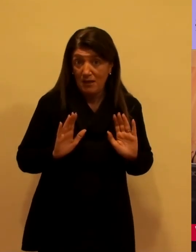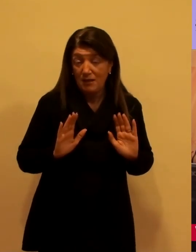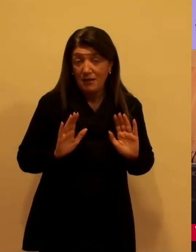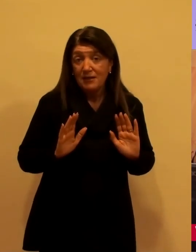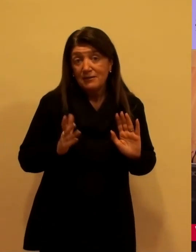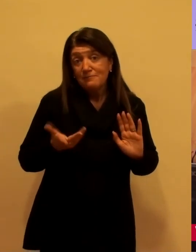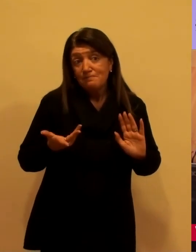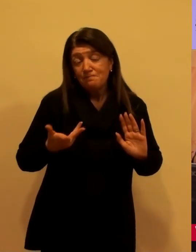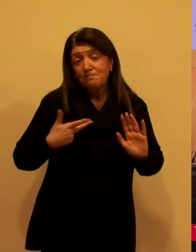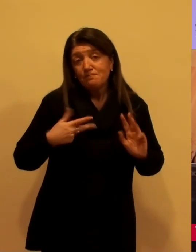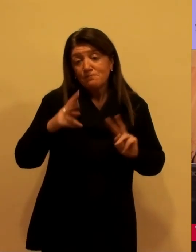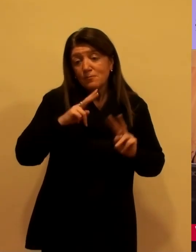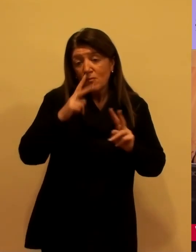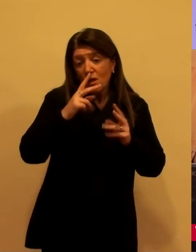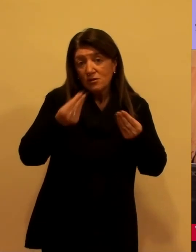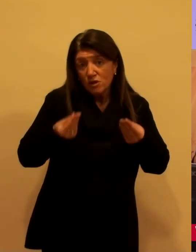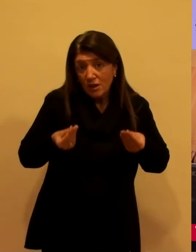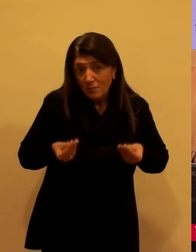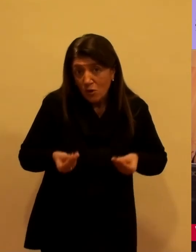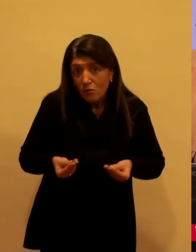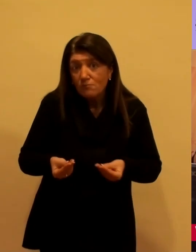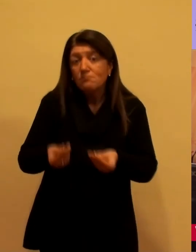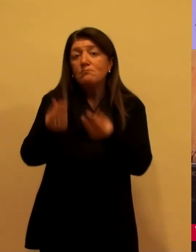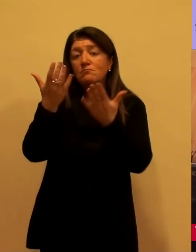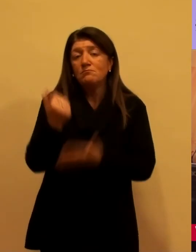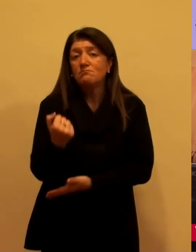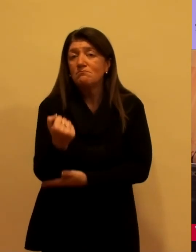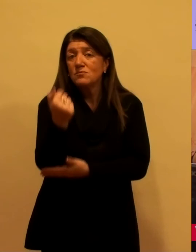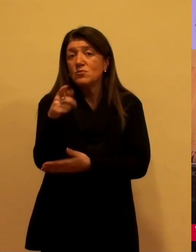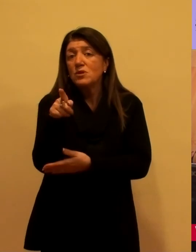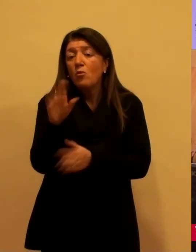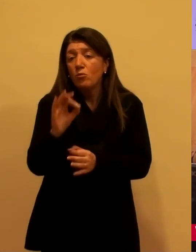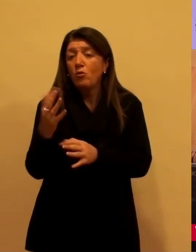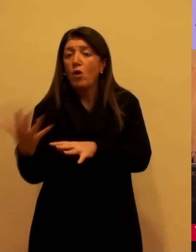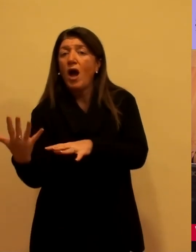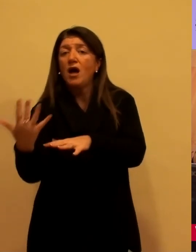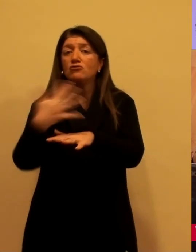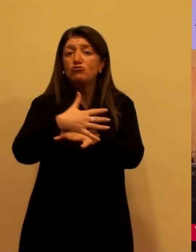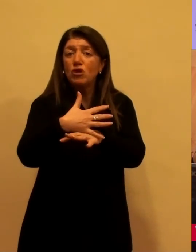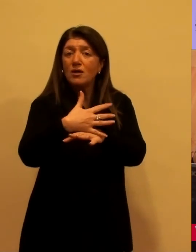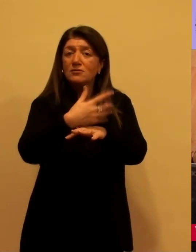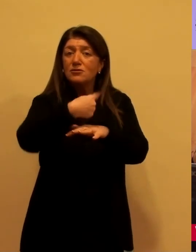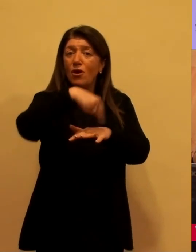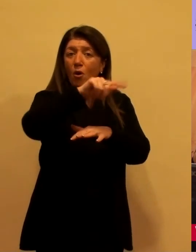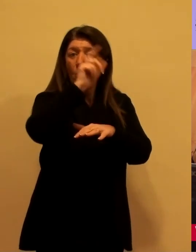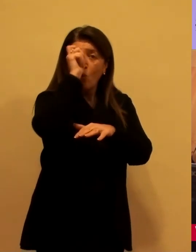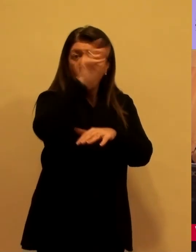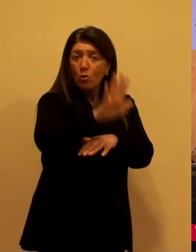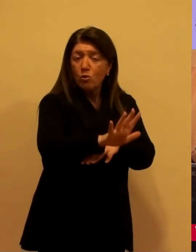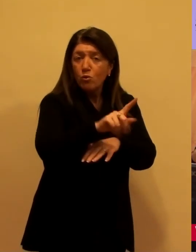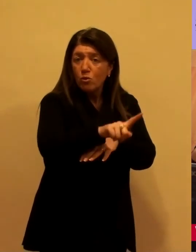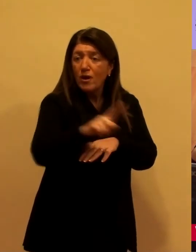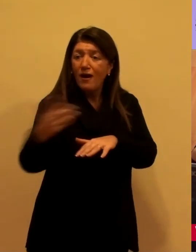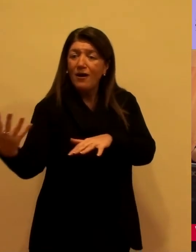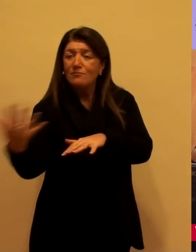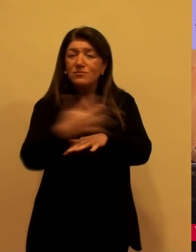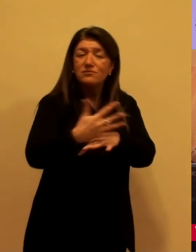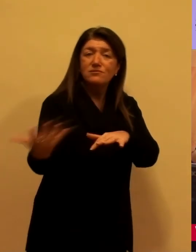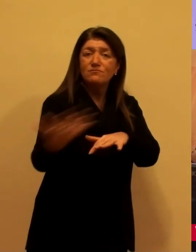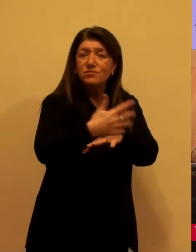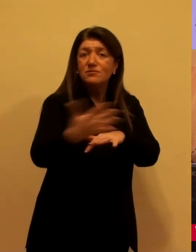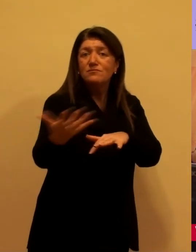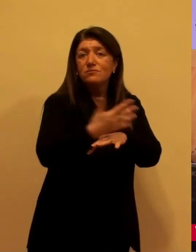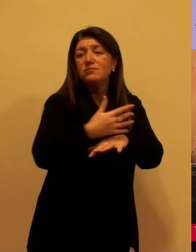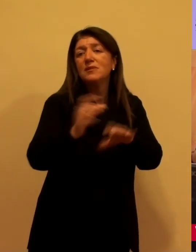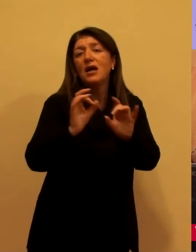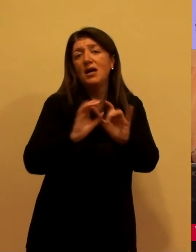dire, agevolare in qualche modo l'accesso alla cultura anche attraverso una partecipazione, diciamo, libera in